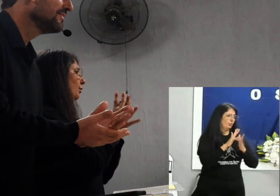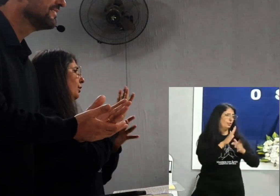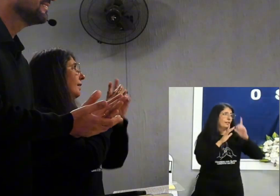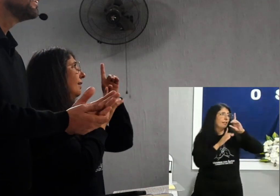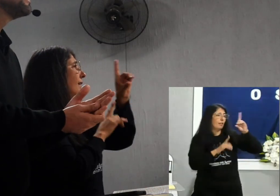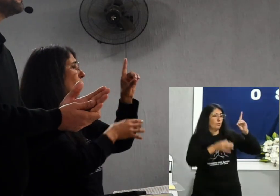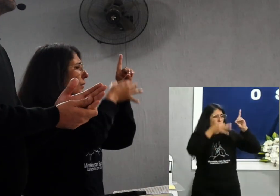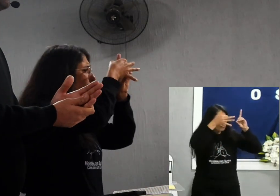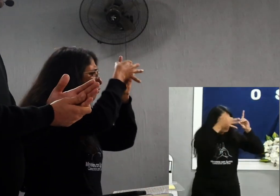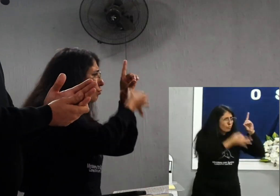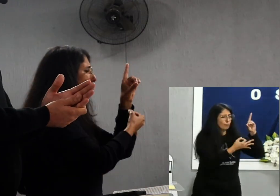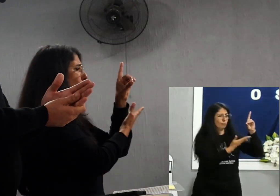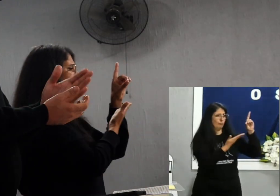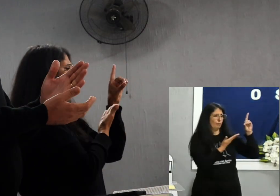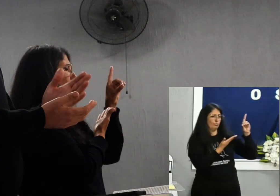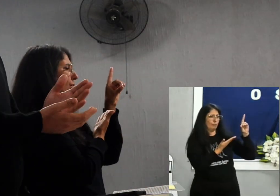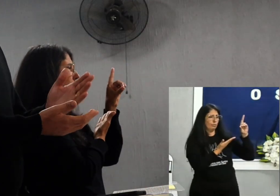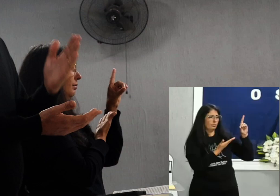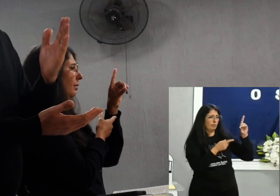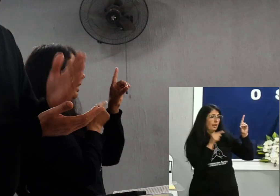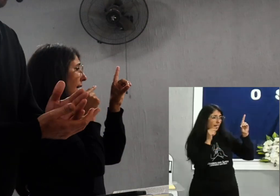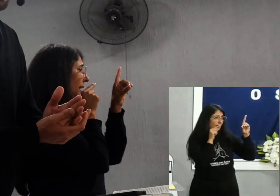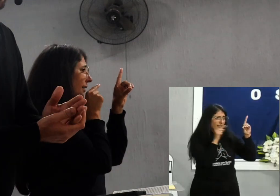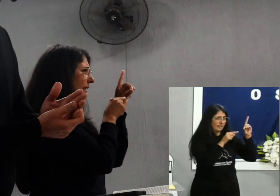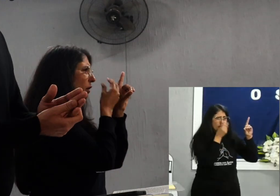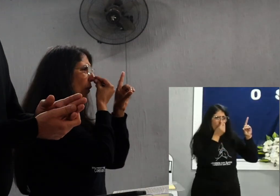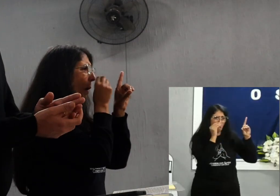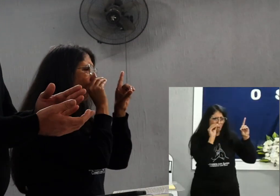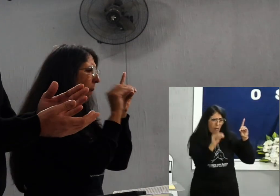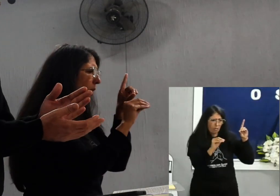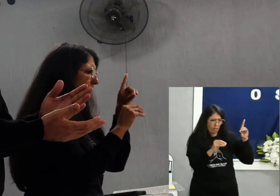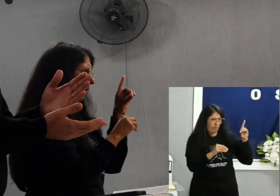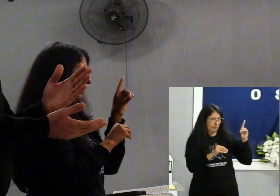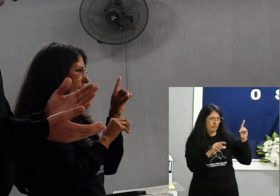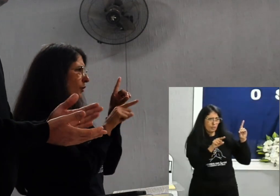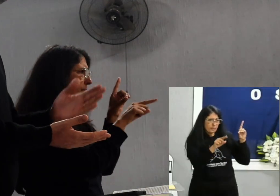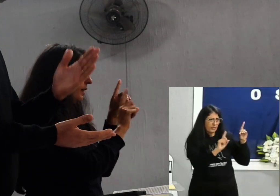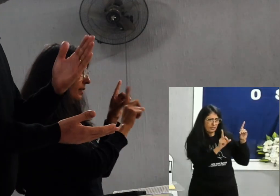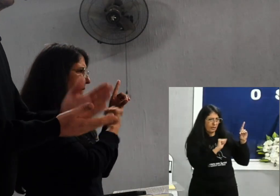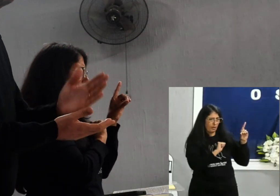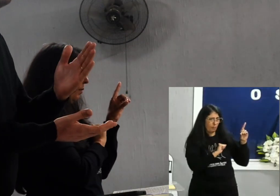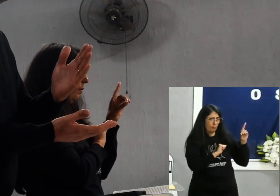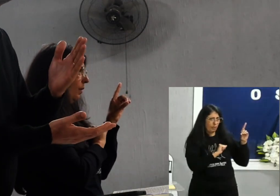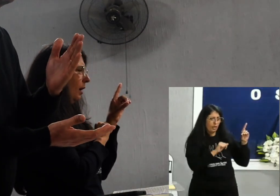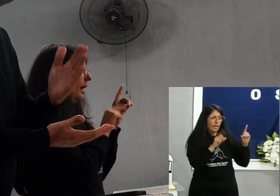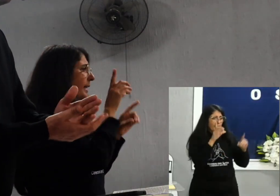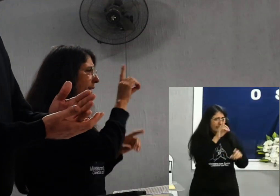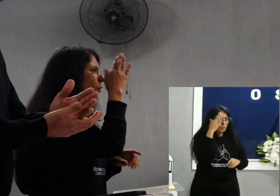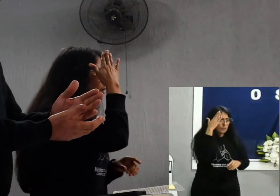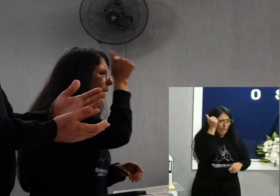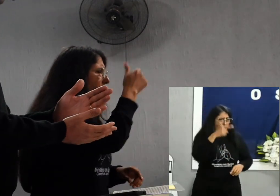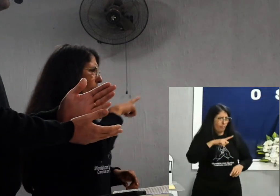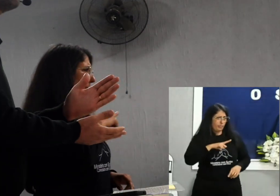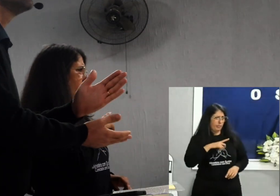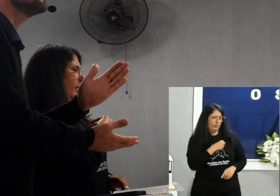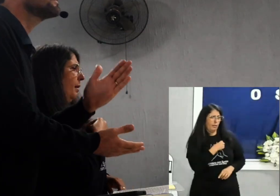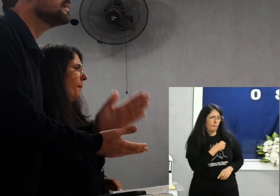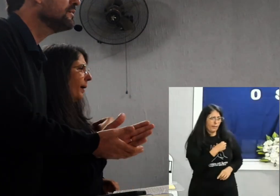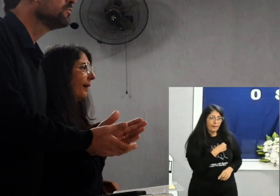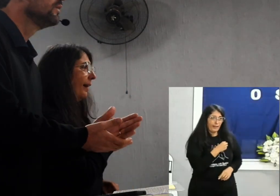justo, Deus ele não ignora o pecado, a condenação era necessária para os pecadores e